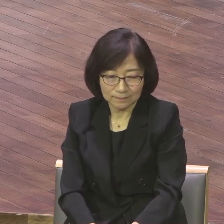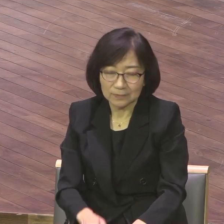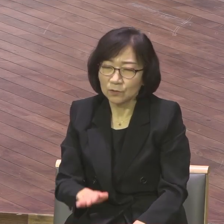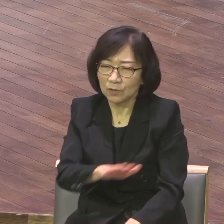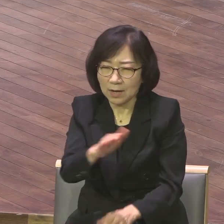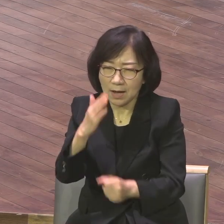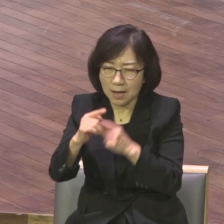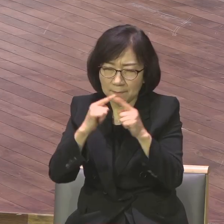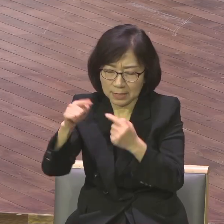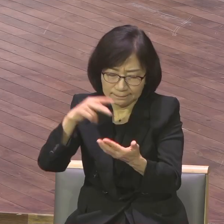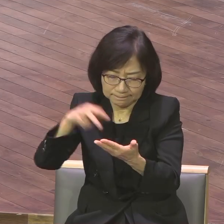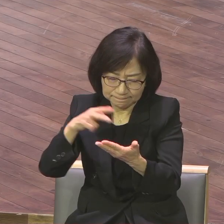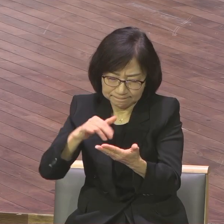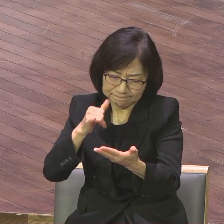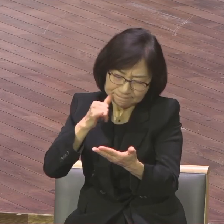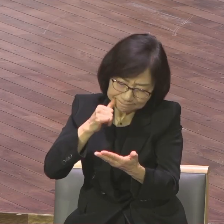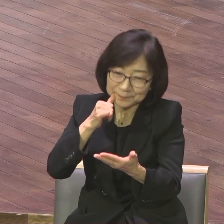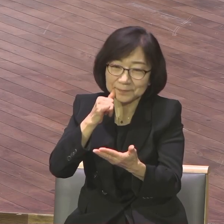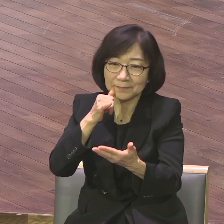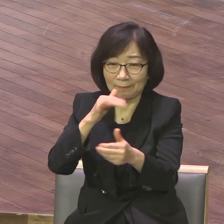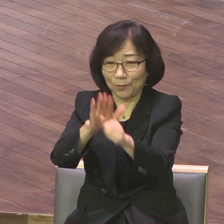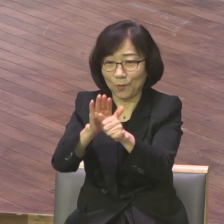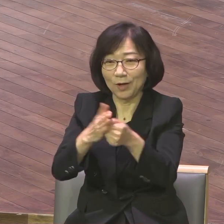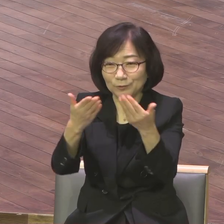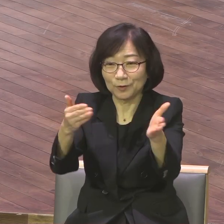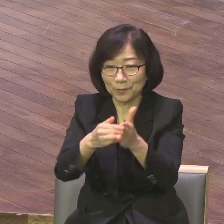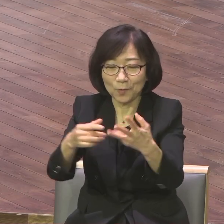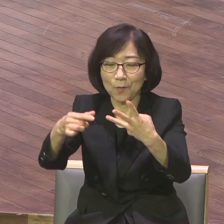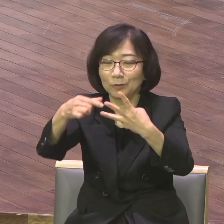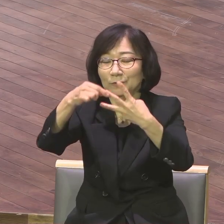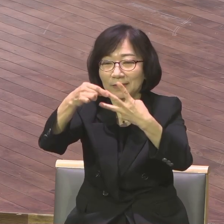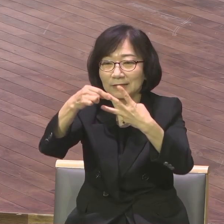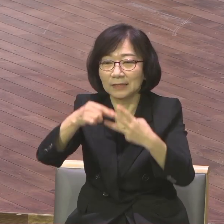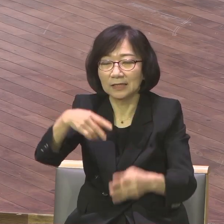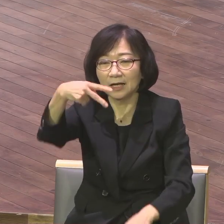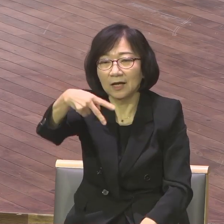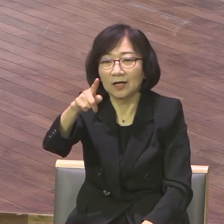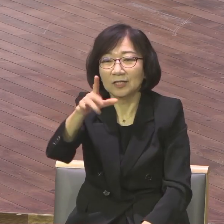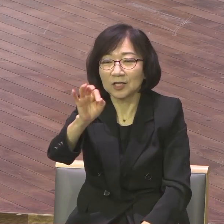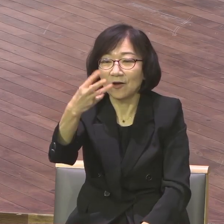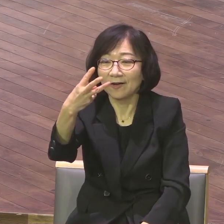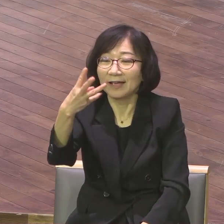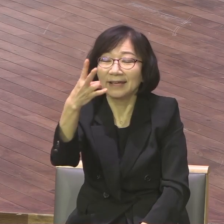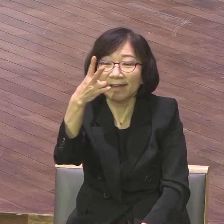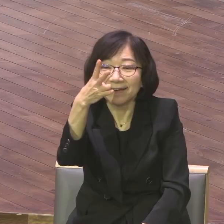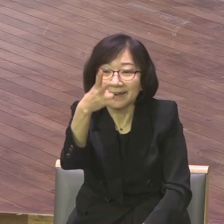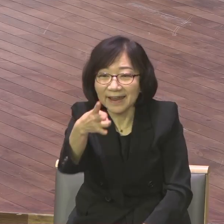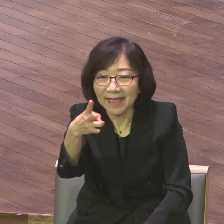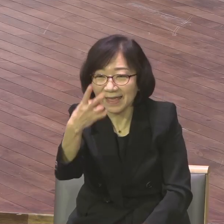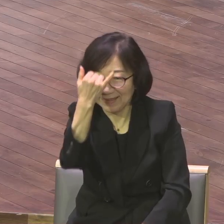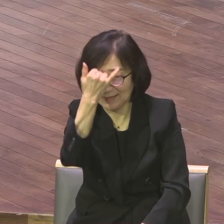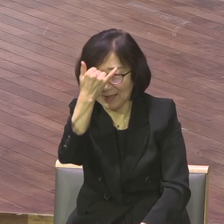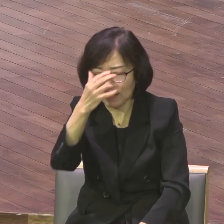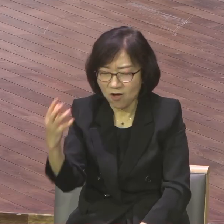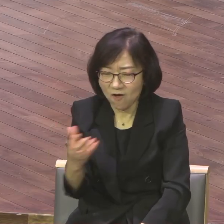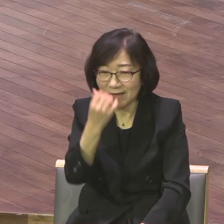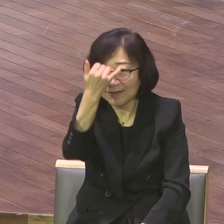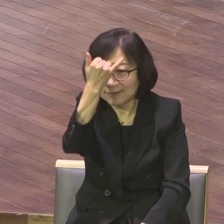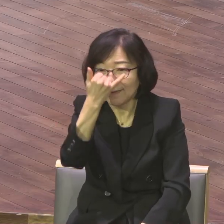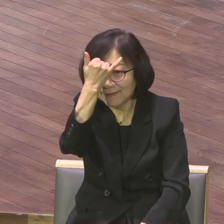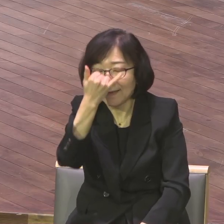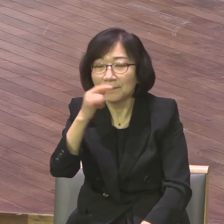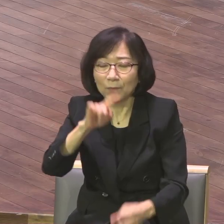되도록 인도하셨고, 두 번째는 성례입니다. 성례. 그러니까 성례에는